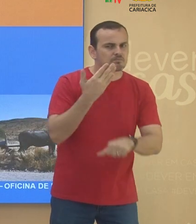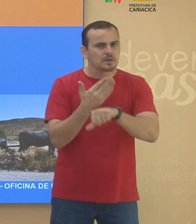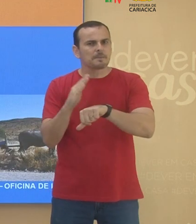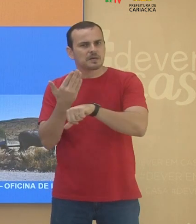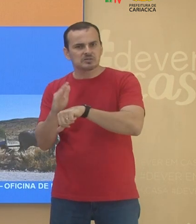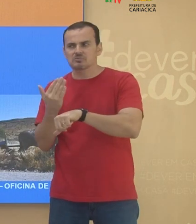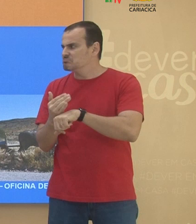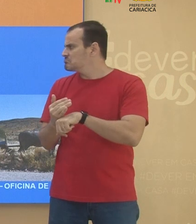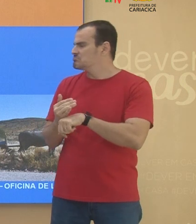Vamos praticar?